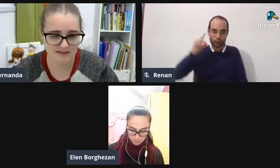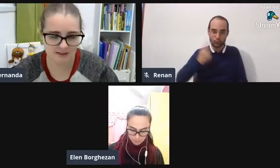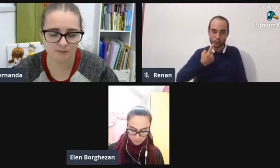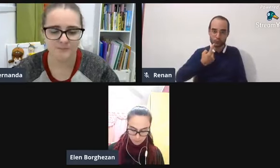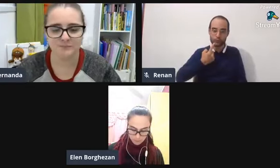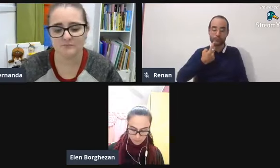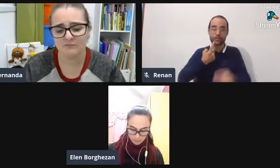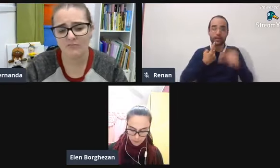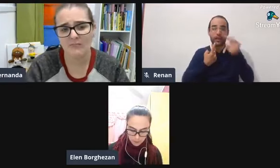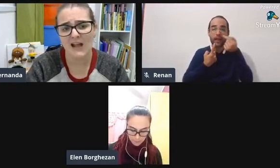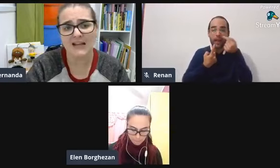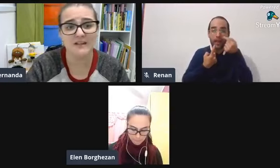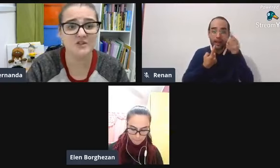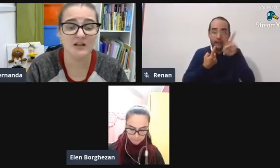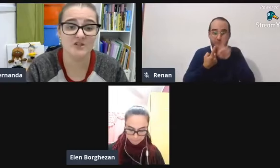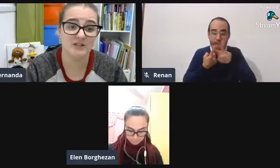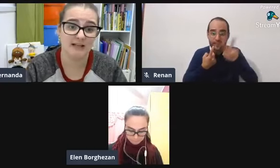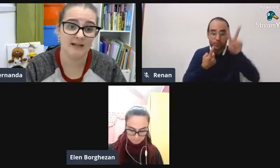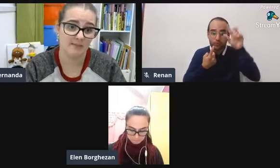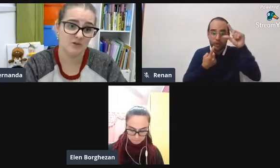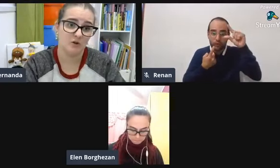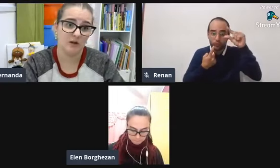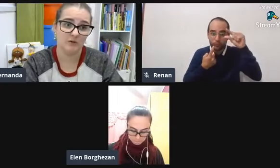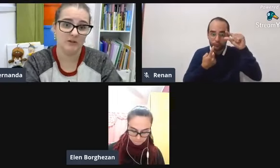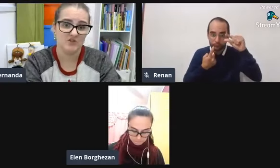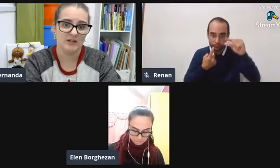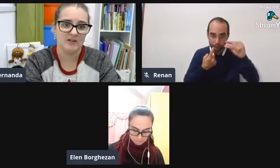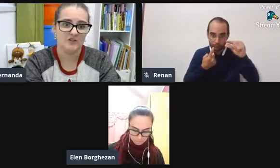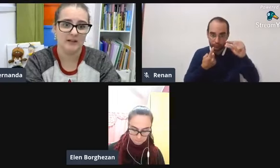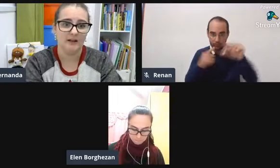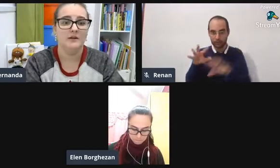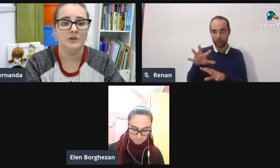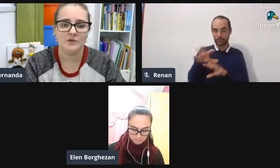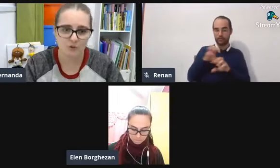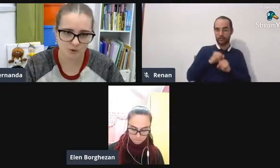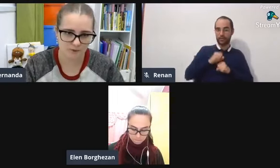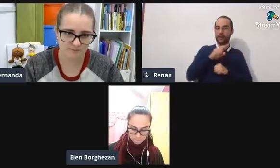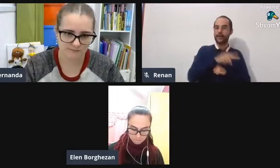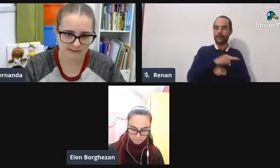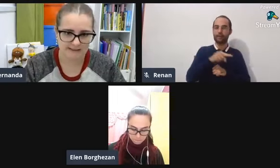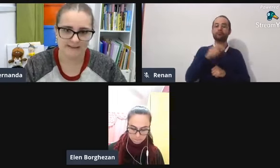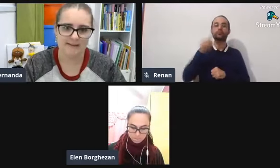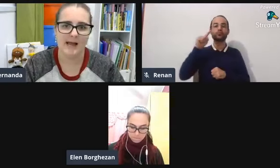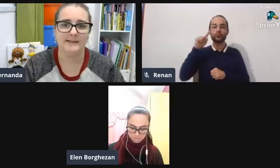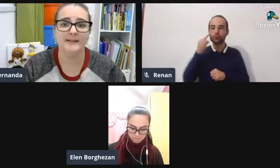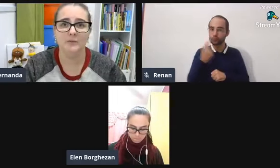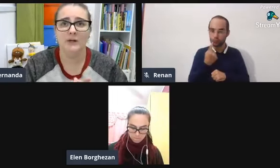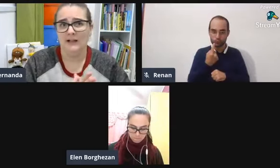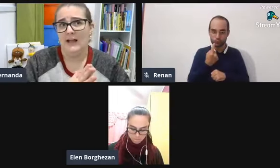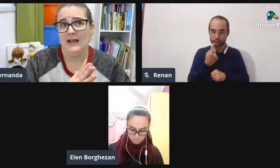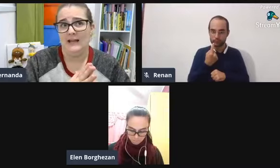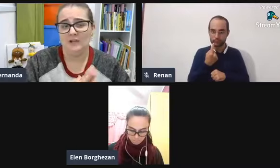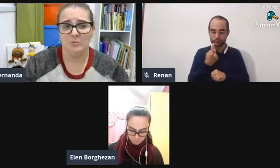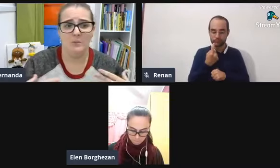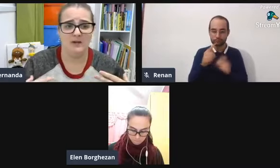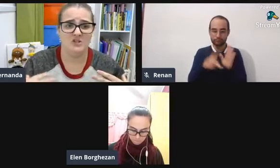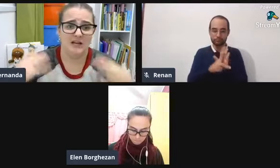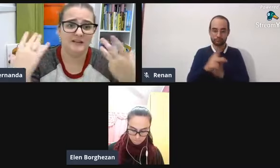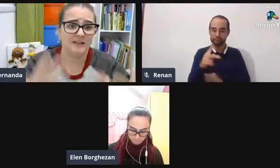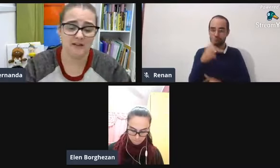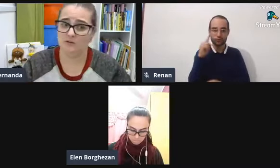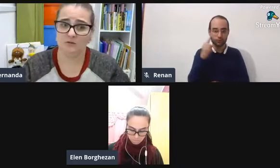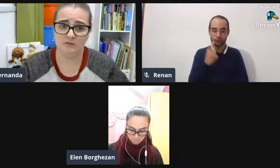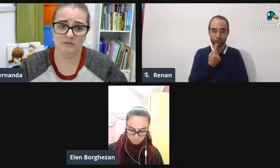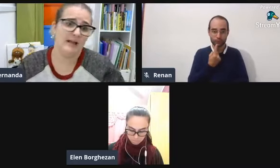a visão, a identidade dela acaba se tornando identidade de surdo, né? Então, ela